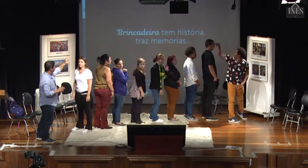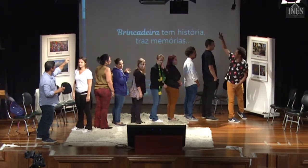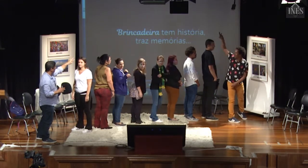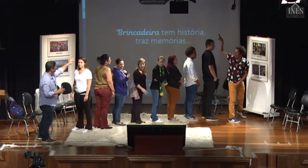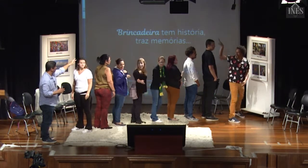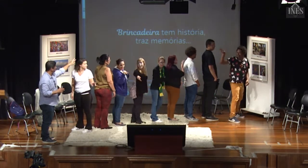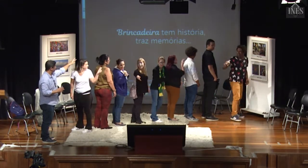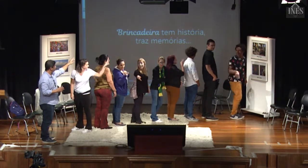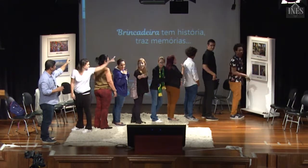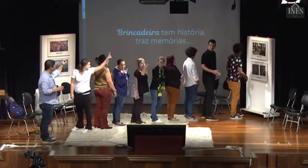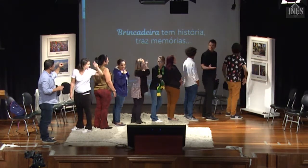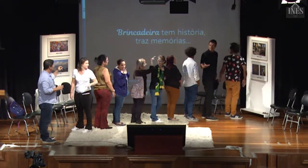Não olhe para o monitor, não, gente.